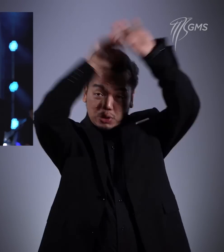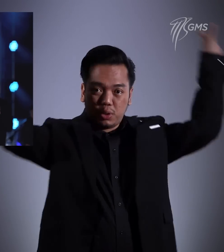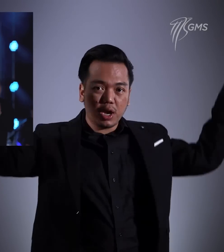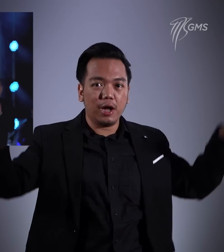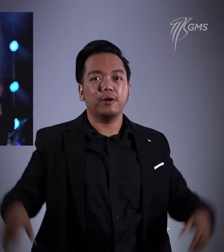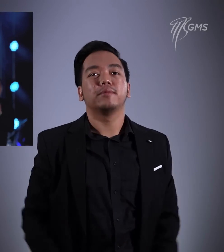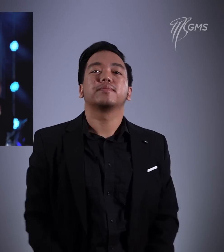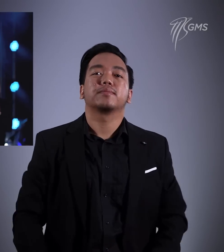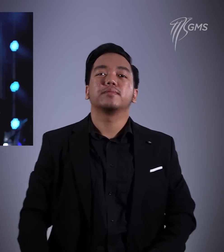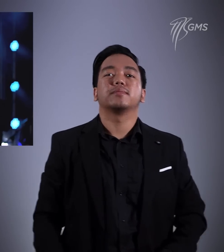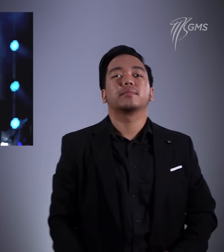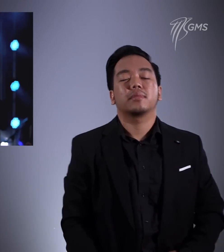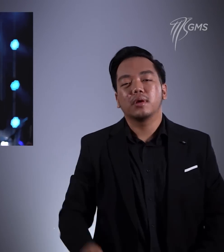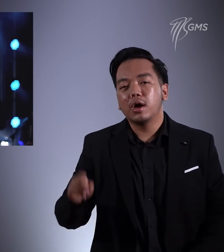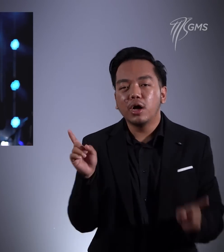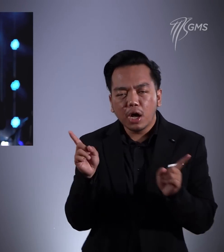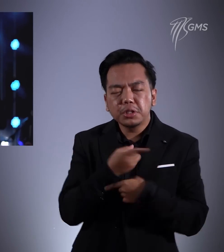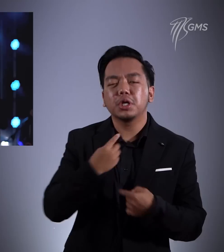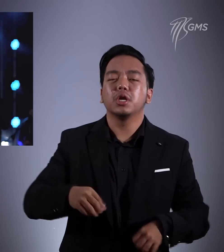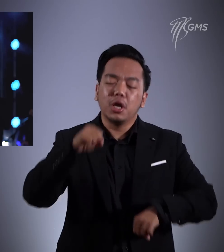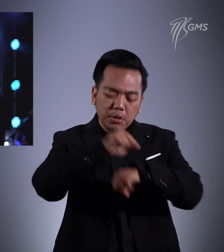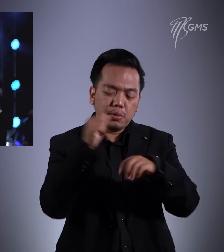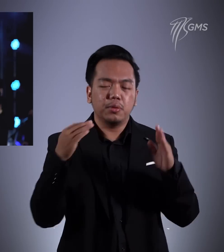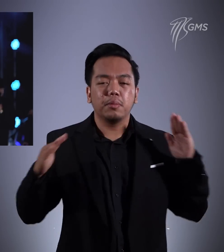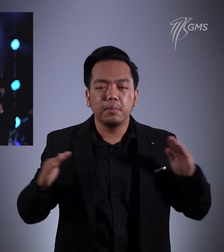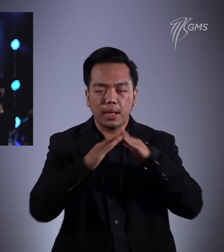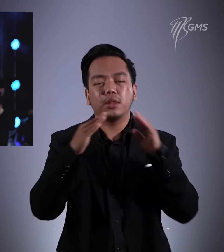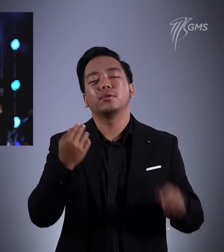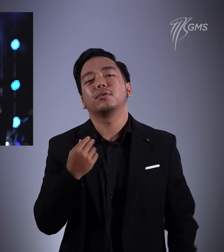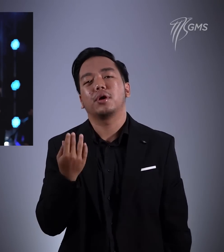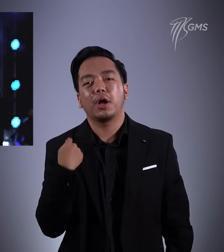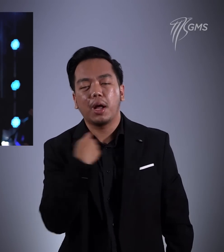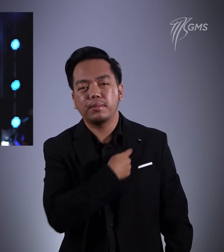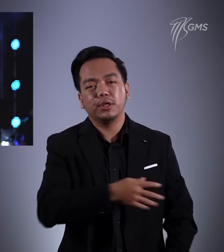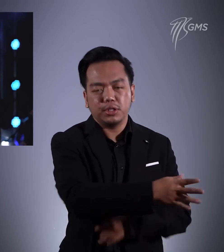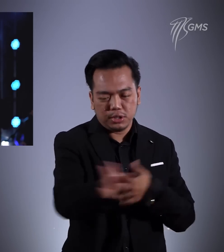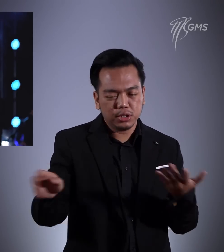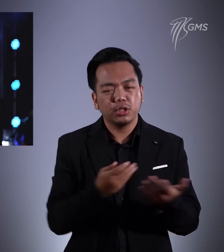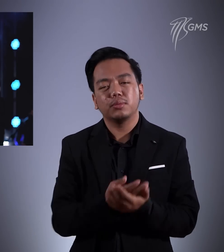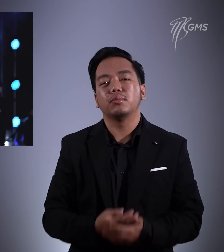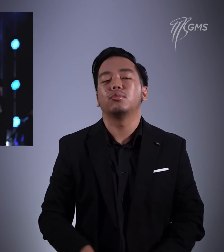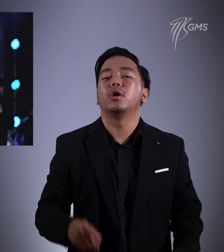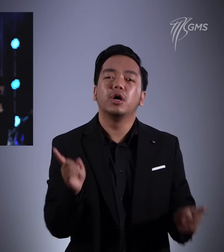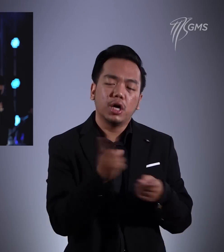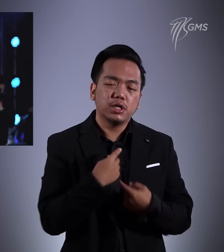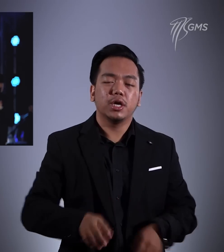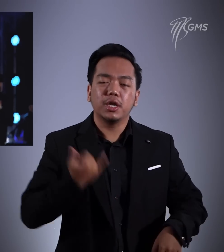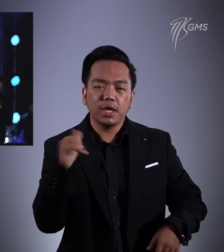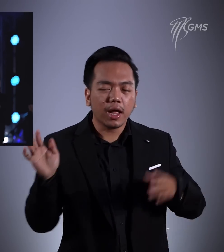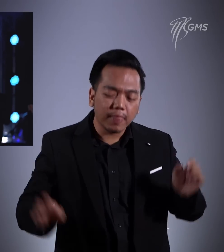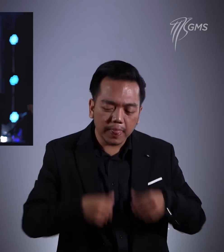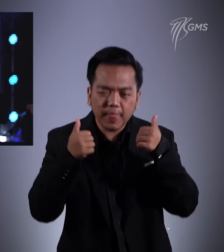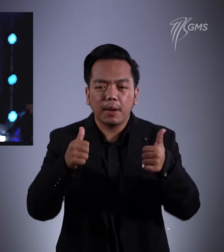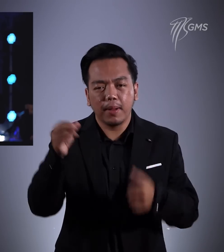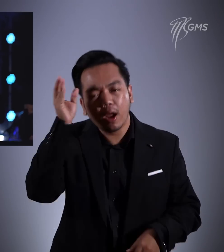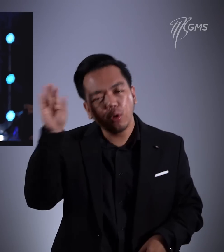selain daripadamu. Jadilah gunung batu kami semua. Jadilah bagian terbaik daripada jemaatmu. Jadilah